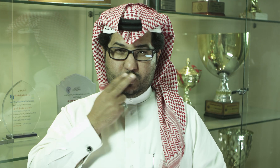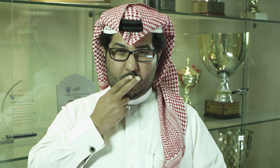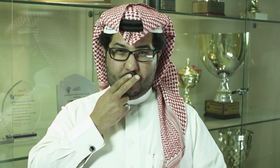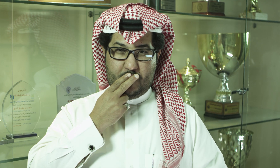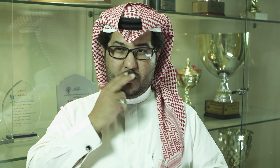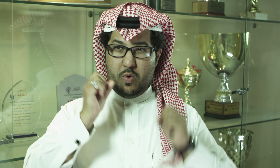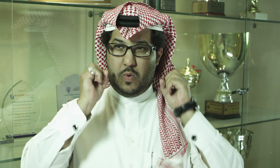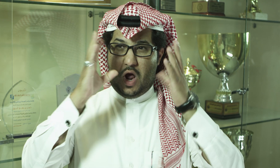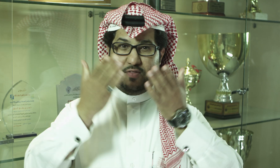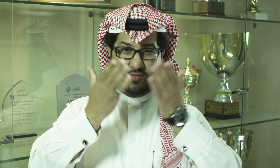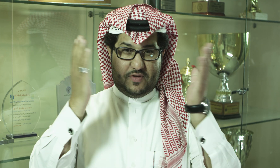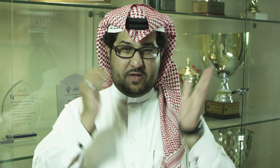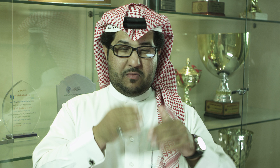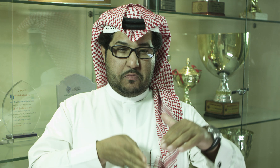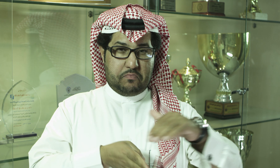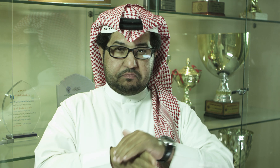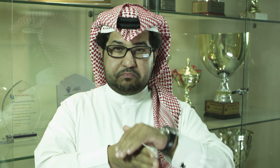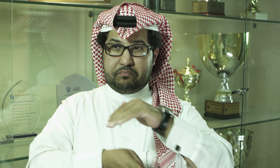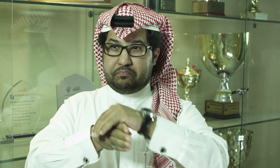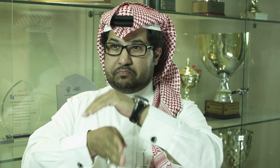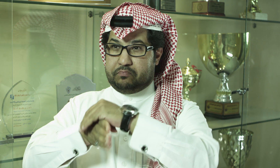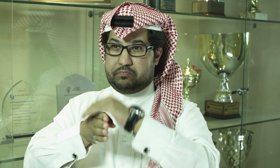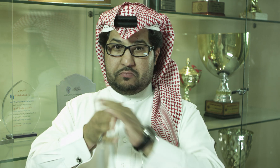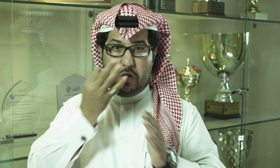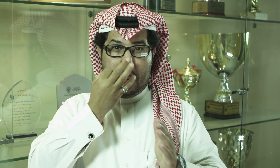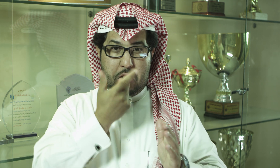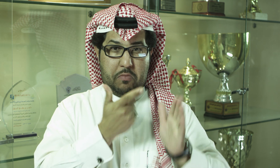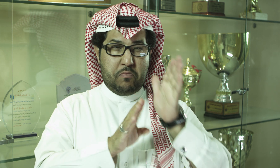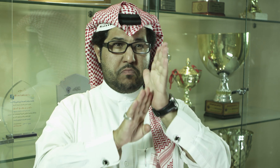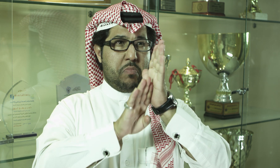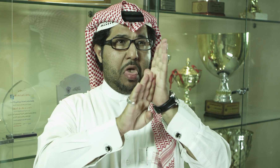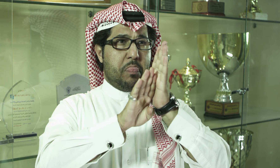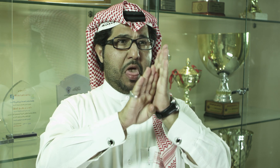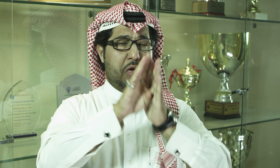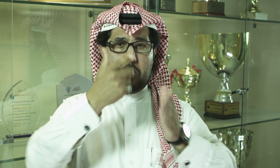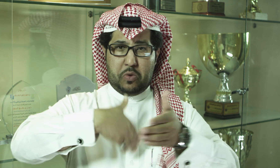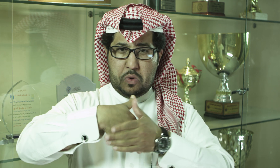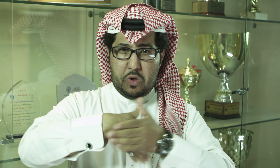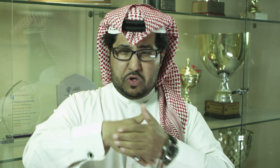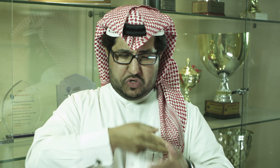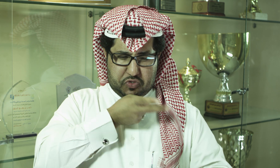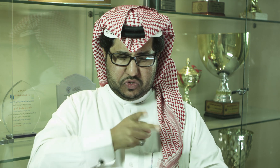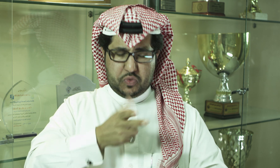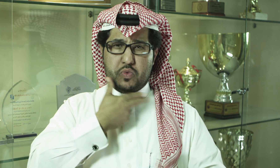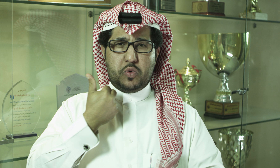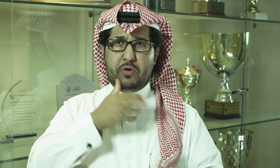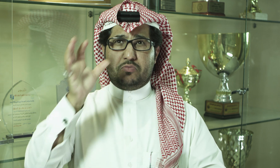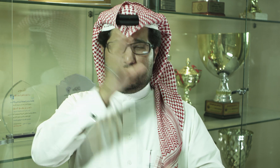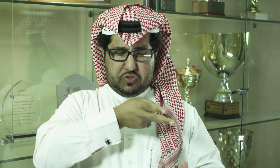الآن الصم كثيرين جالسين في البيوت، والمتكلمين يتطوروا ويلعبوا الكرة وأشياء أخرى كثير